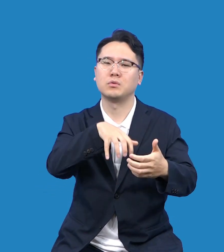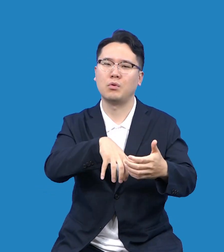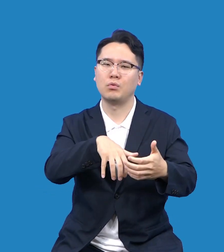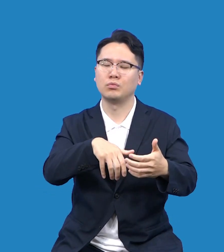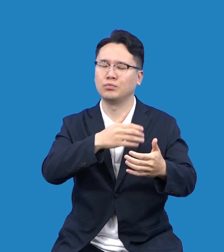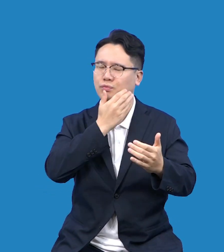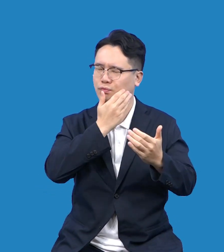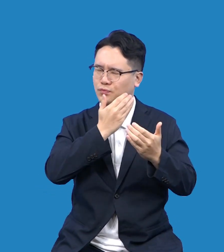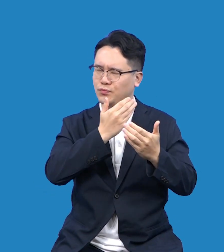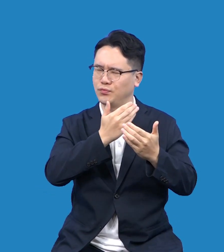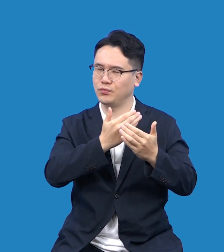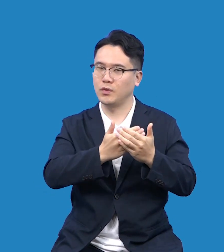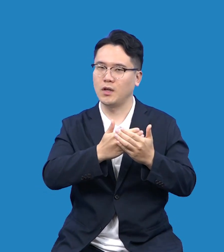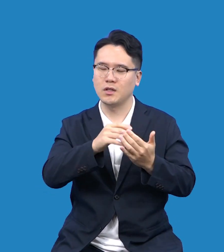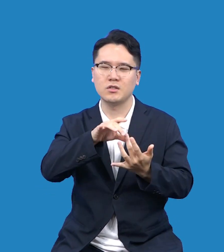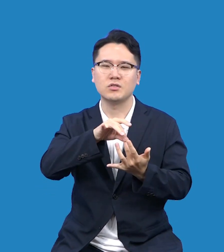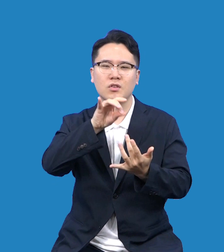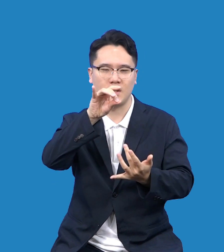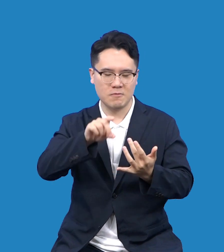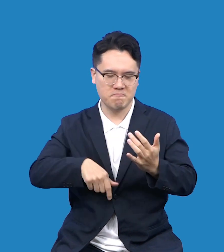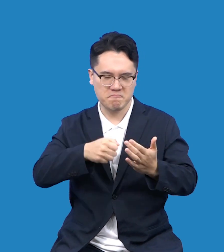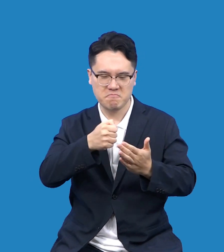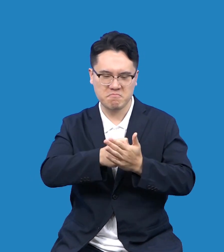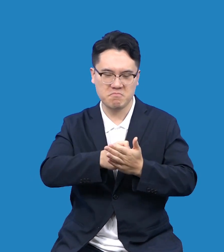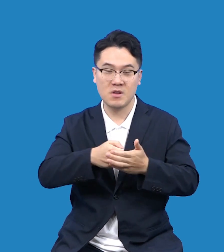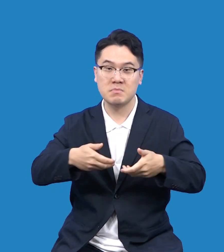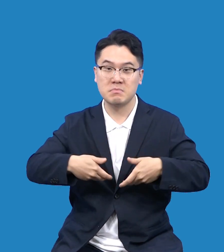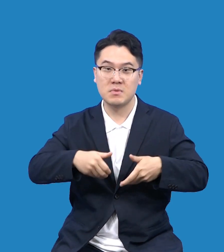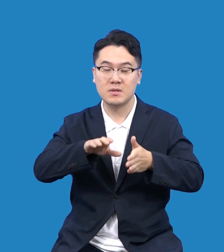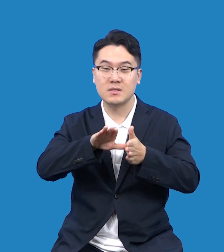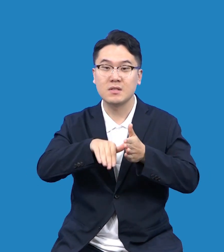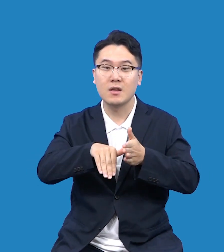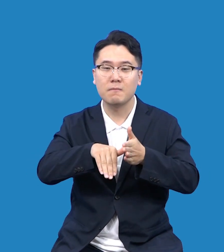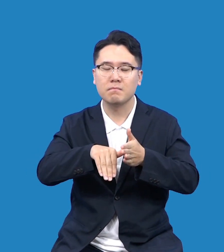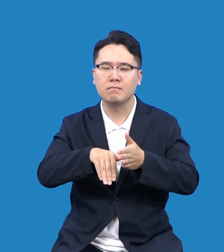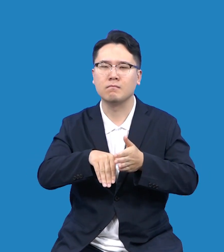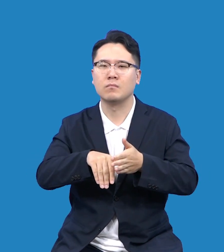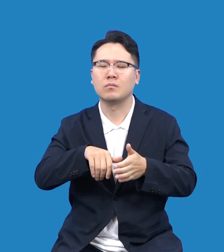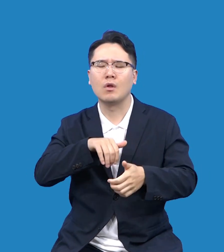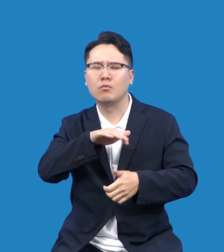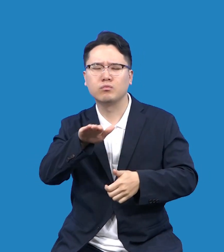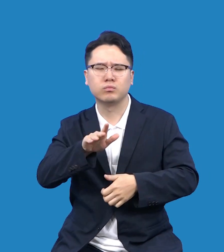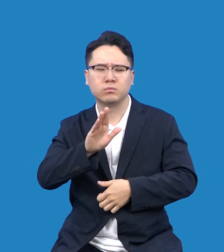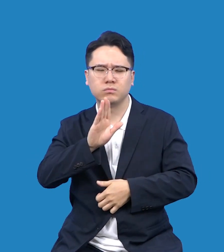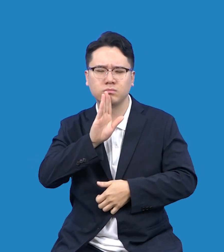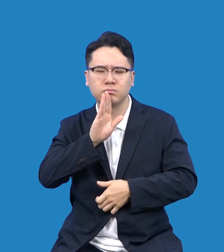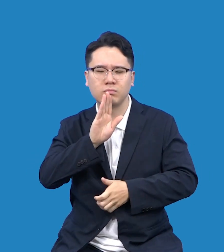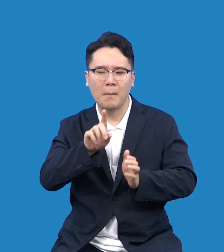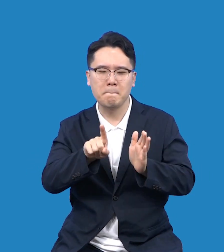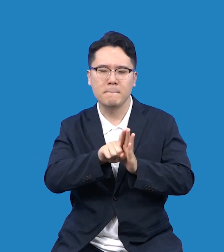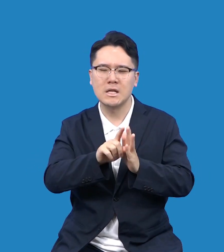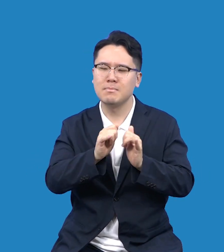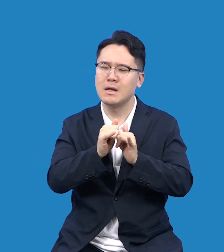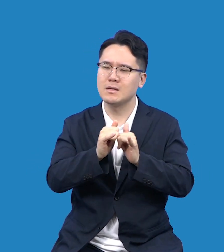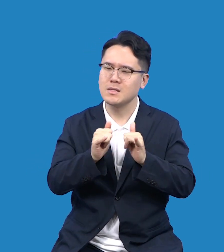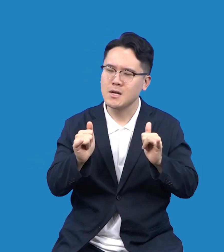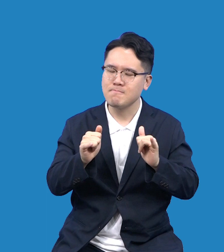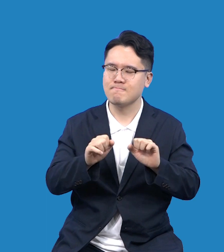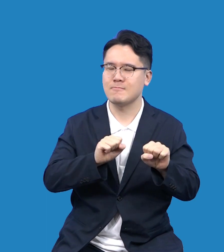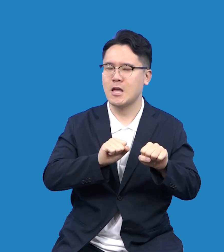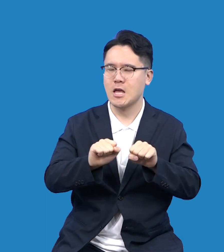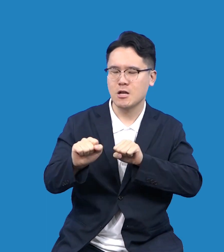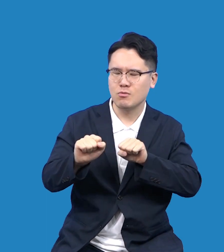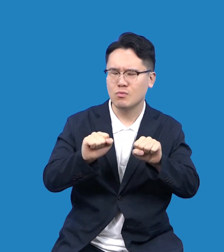때 우리가 과연 믿음의 사람답게 행동하고 있는가를 판단하는